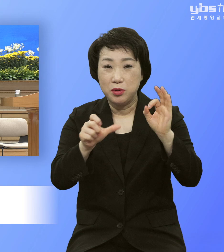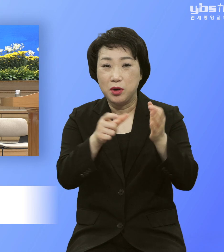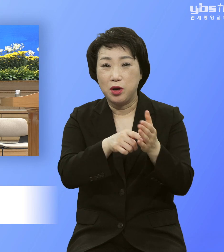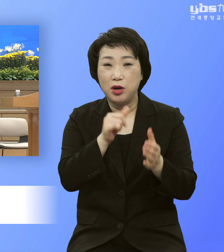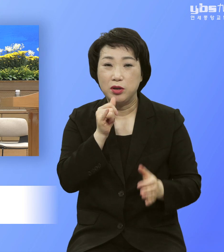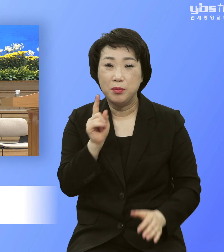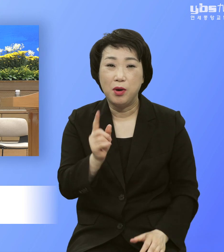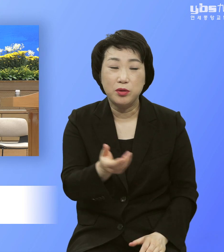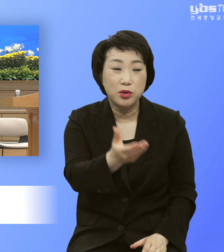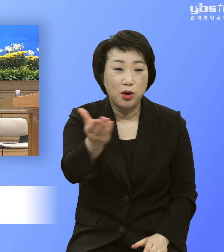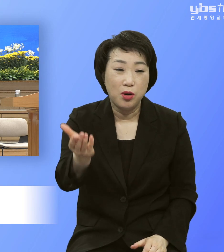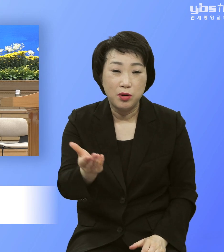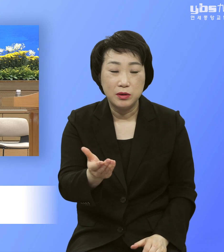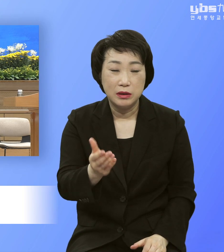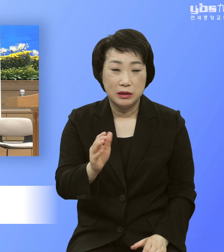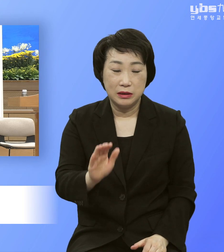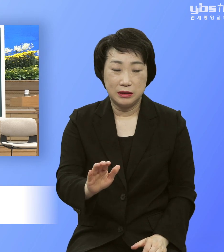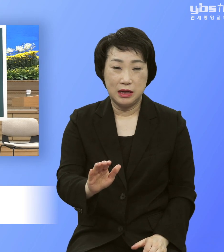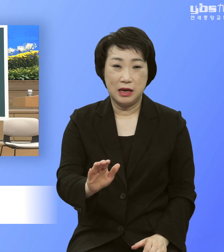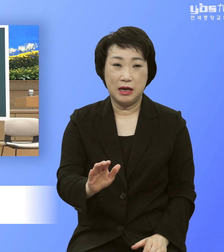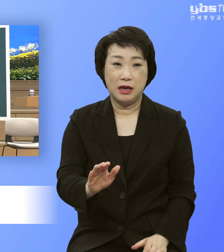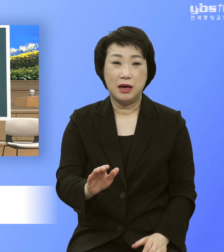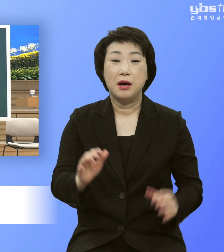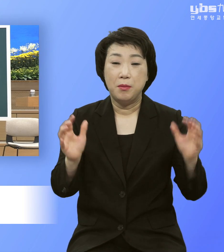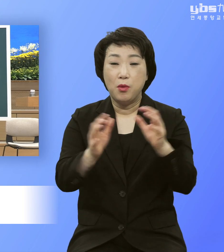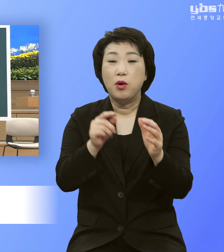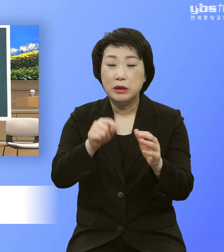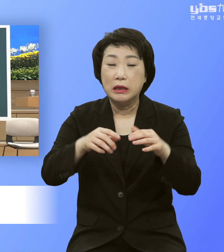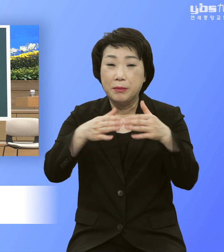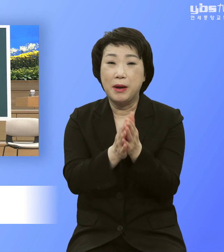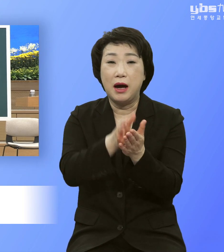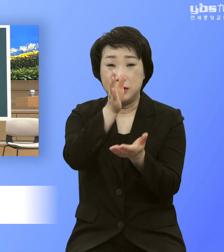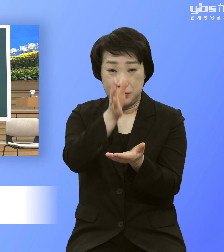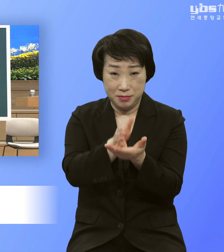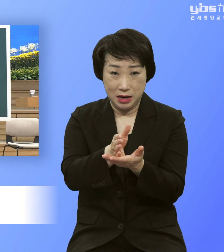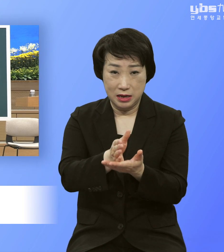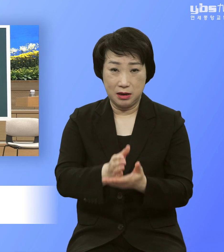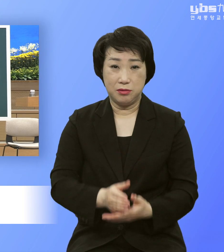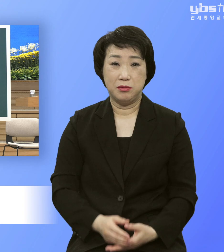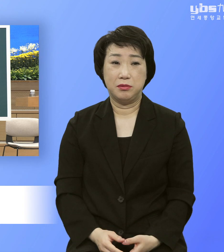25절에 너희는 모이는 자를 패하지 마.